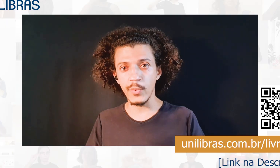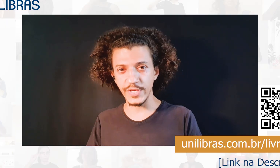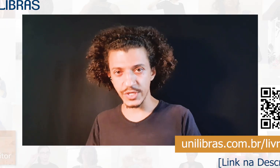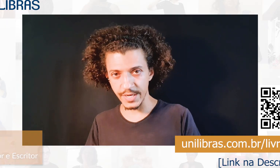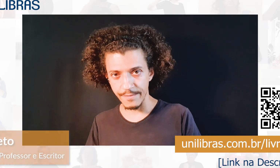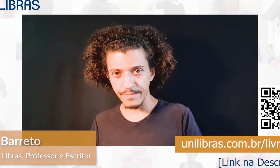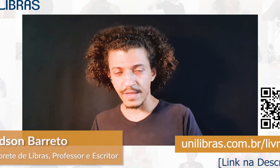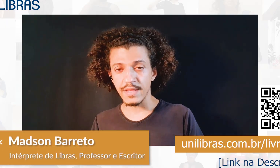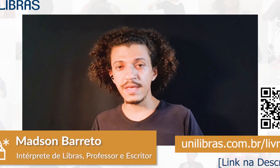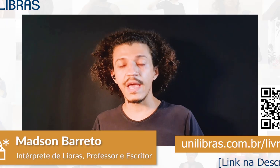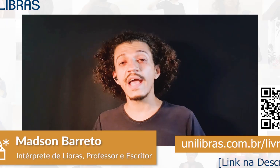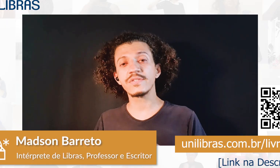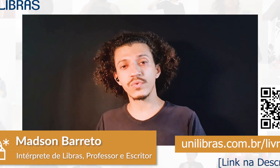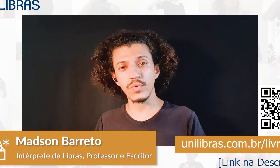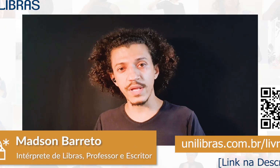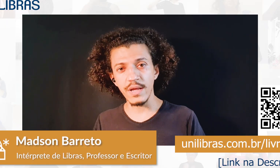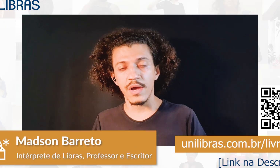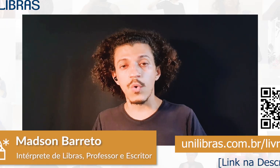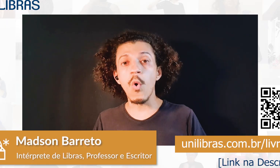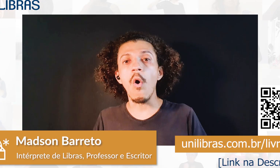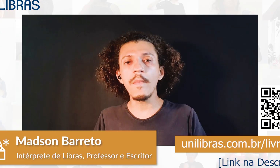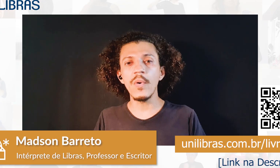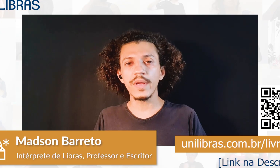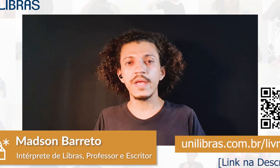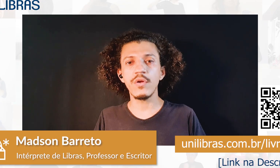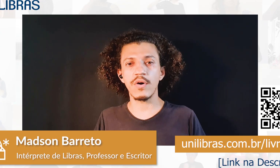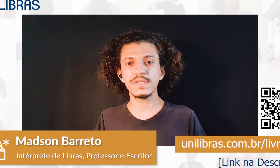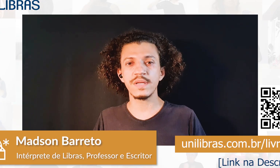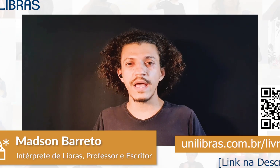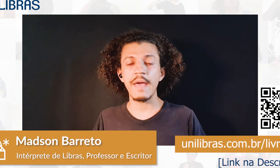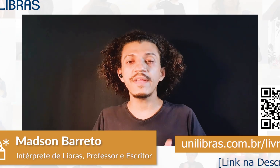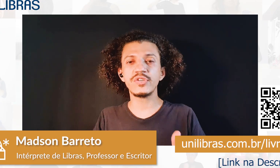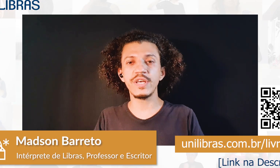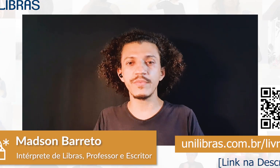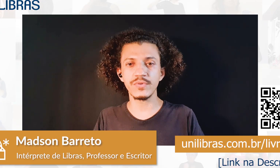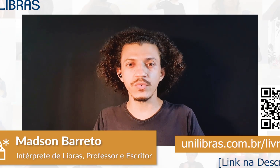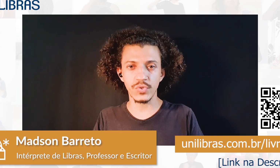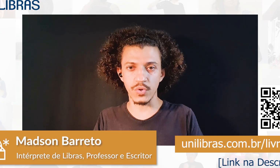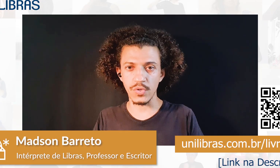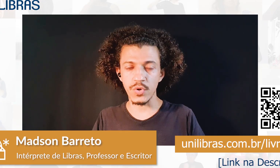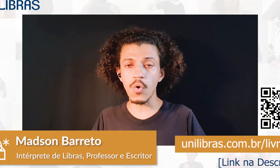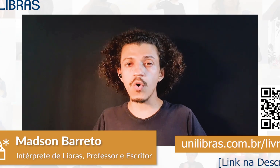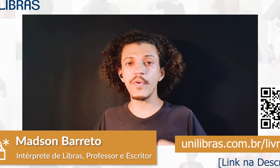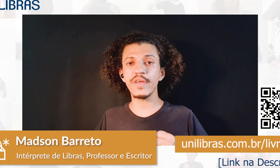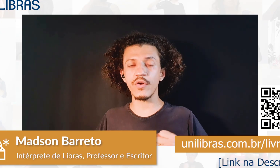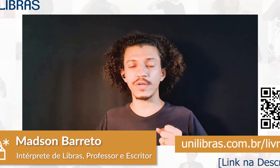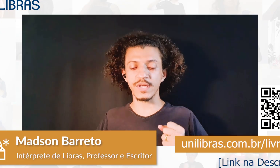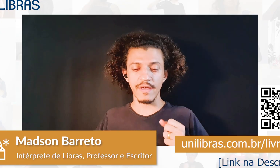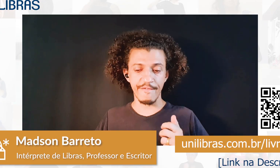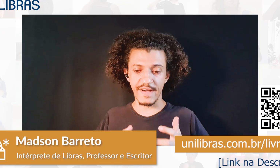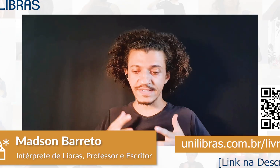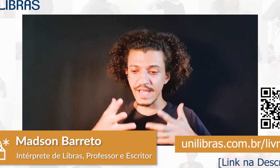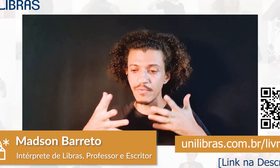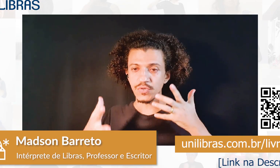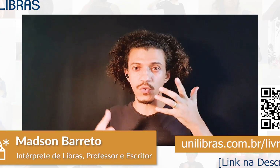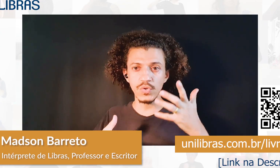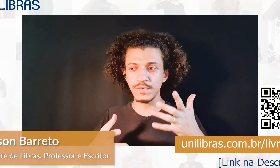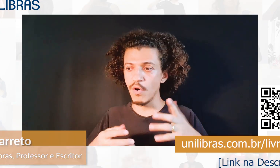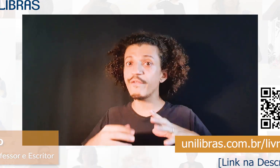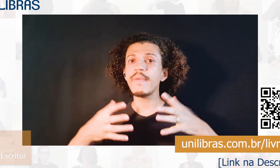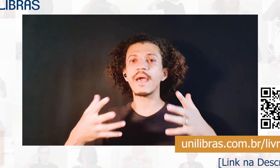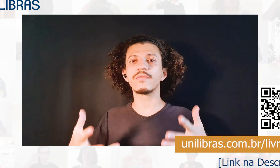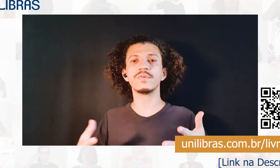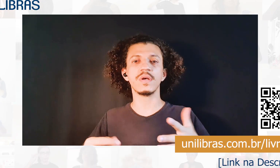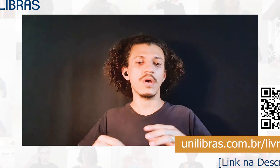da linguística que estuda como que nós emitimos os sons, ou como que nós fazemos